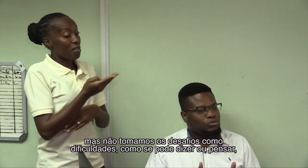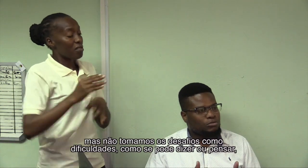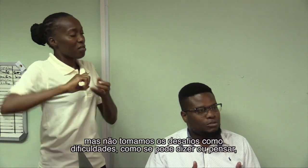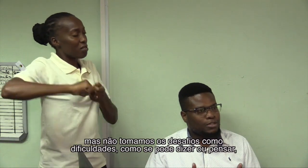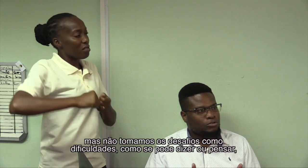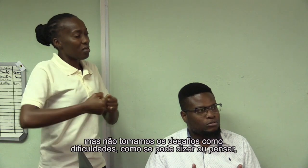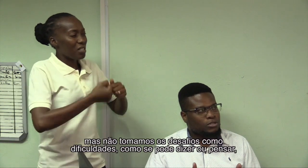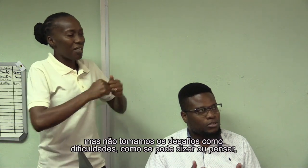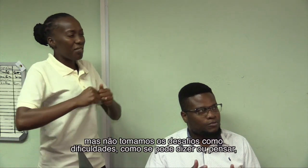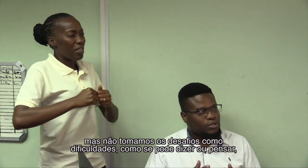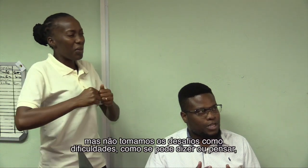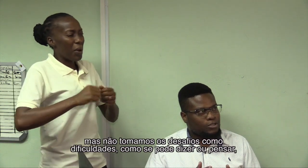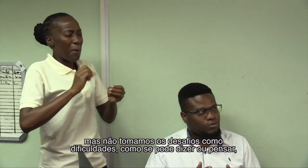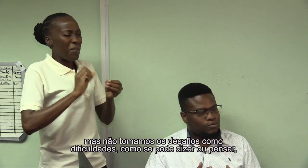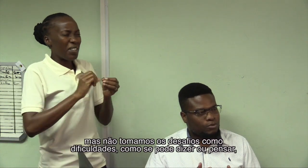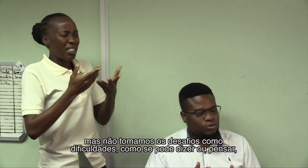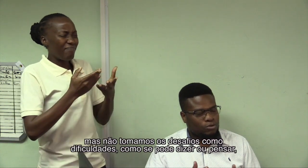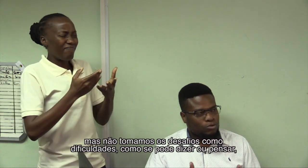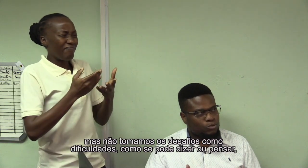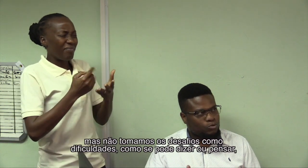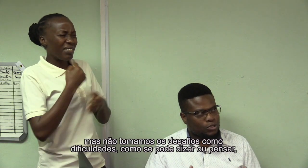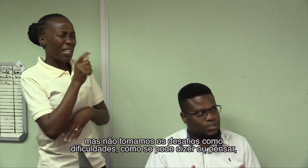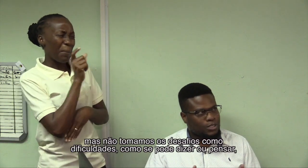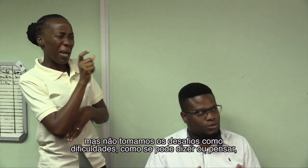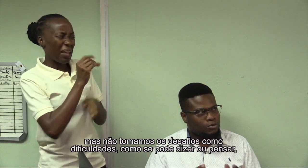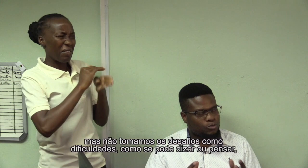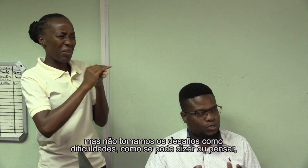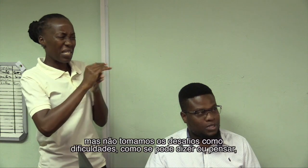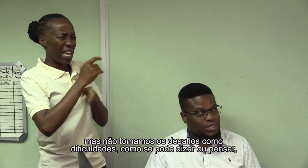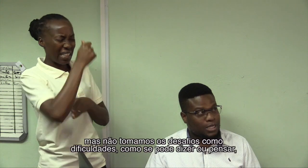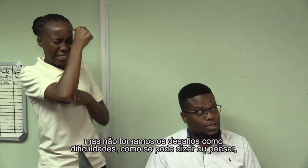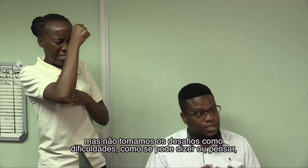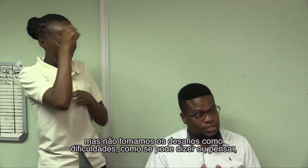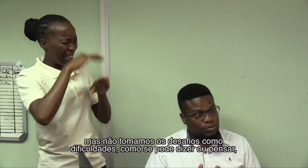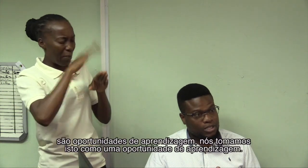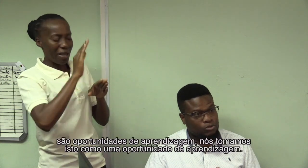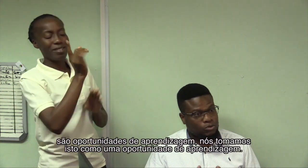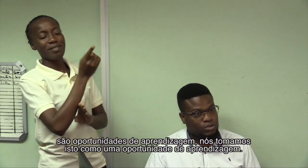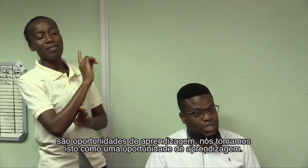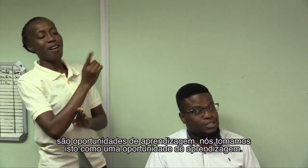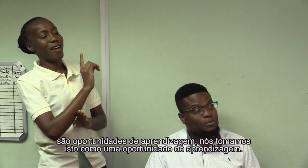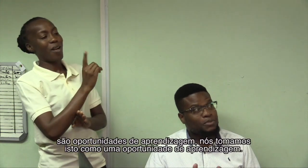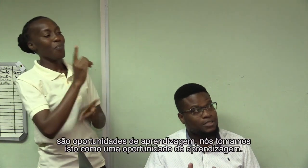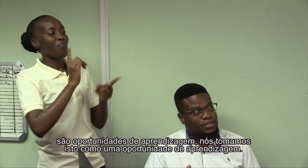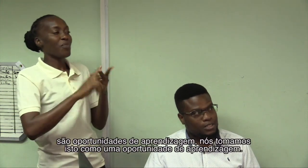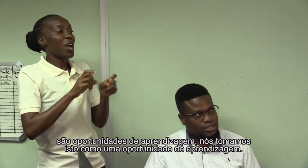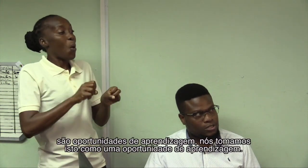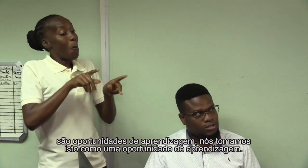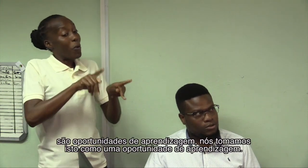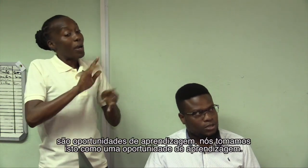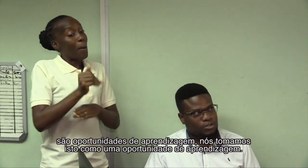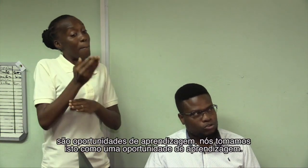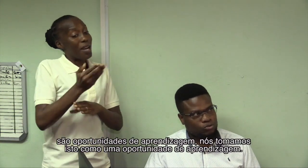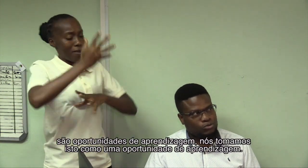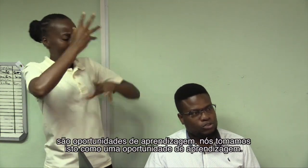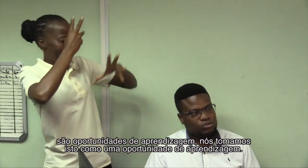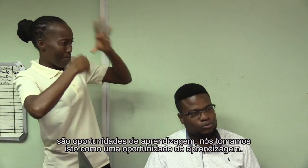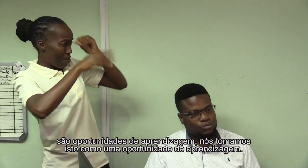tanto dificuldades, como se pode dizer, ou se pode pensar. São mais oportunidades de aprendizagem. Nós tomamos isto como uma